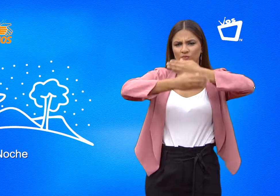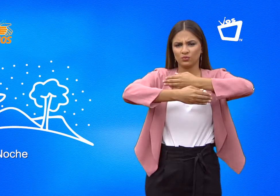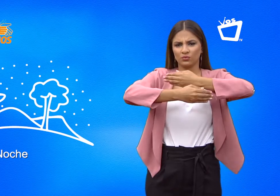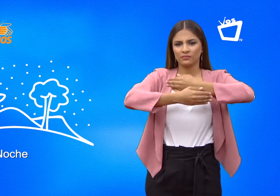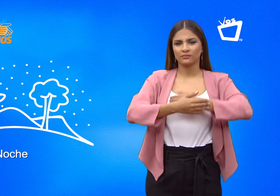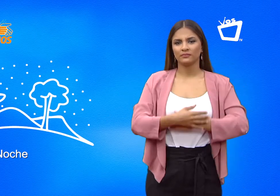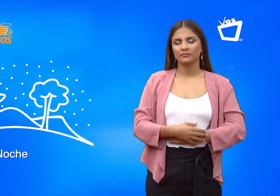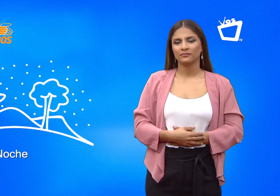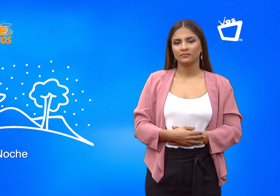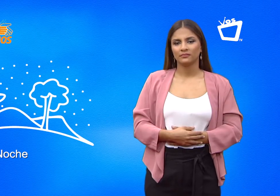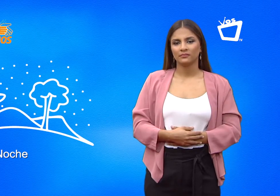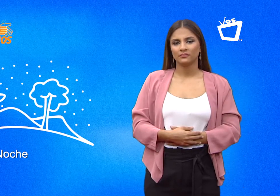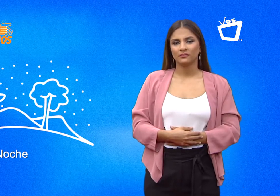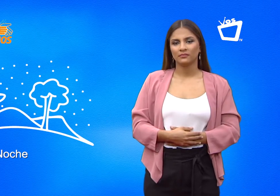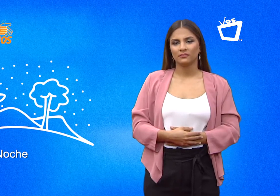Noche.